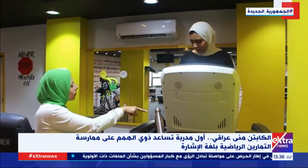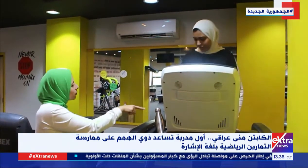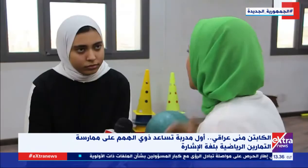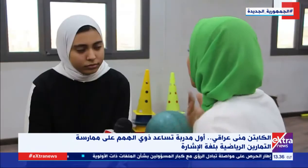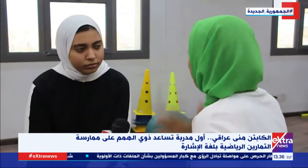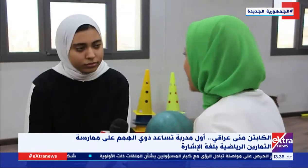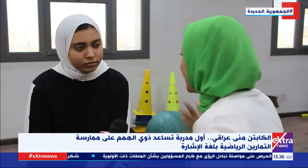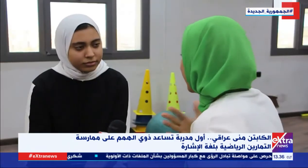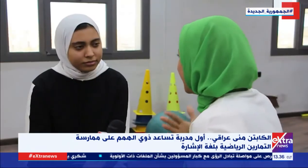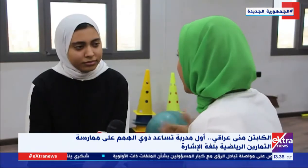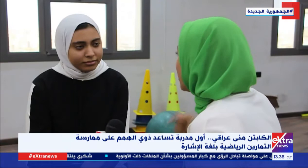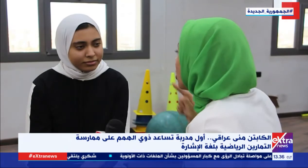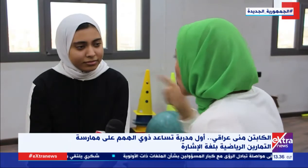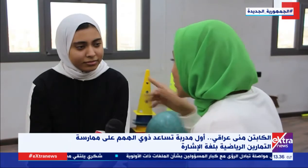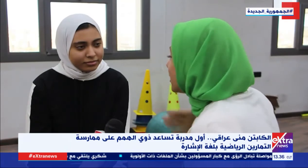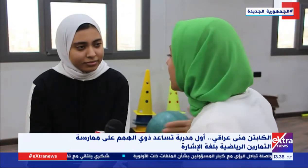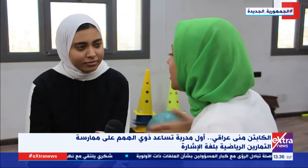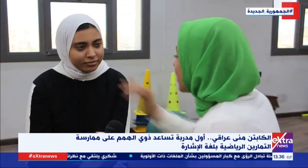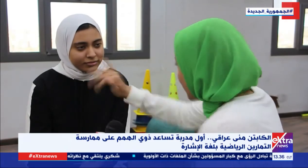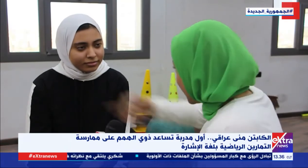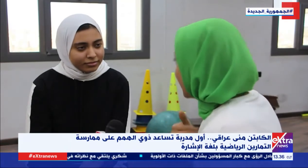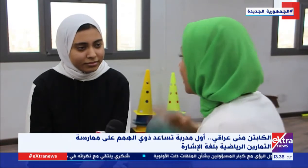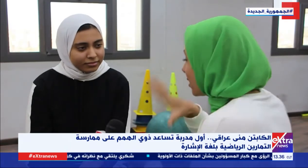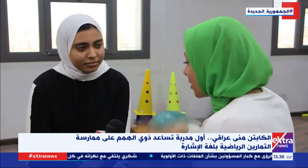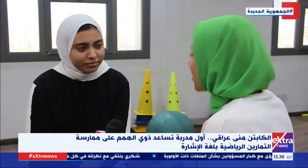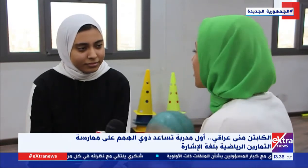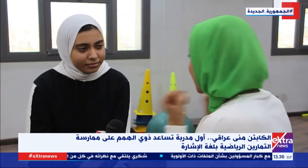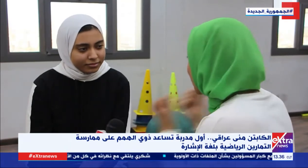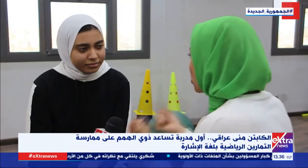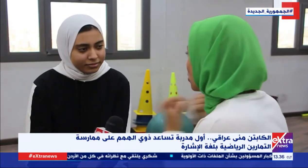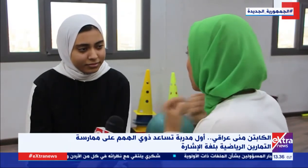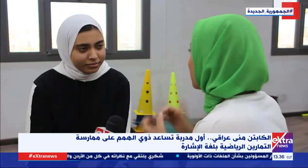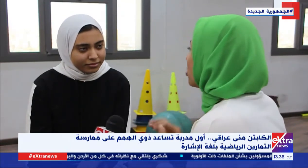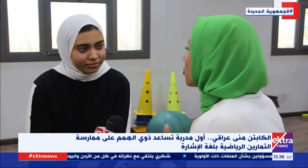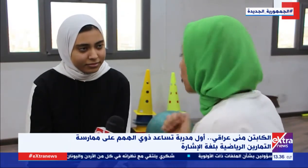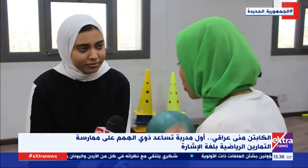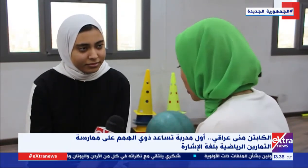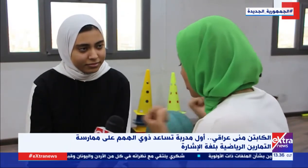بعدها. تحس ايه وانتي جاية صالة الجيم تتمرني؟